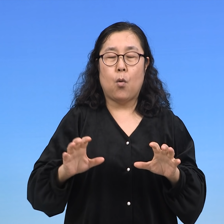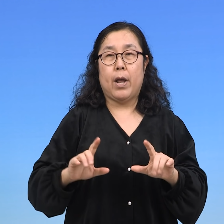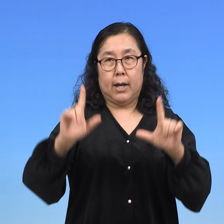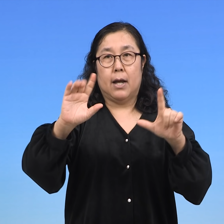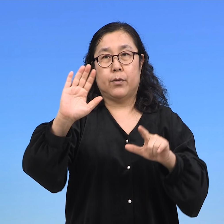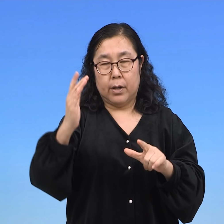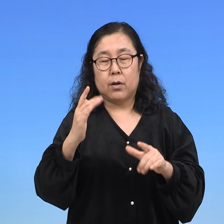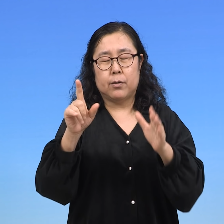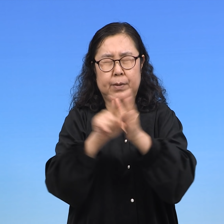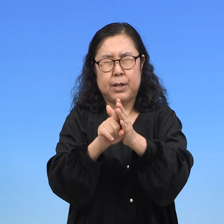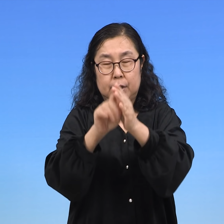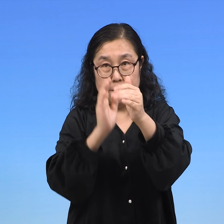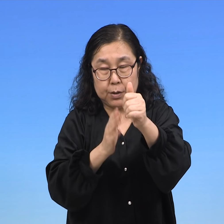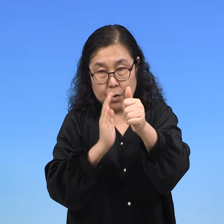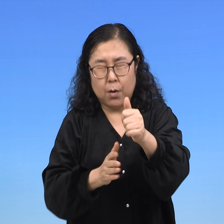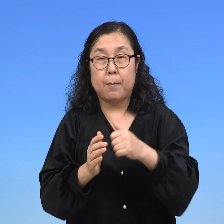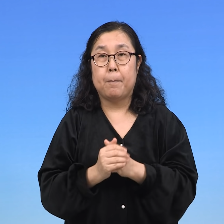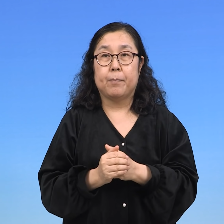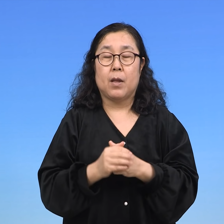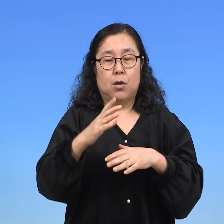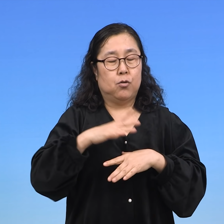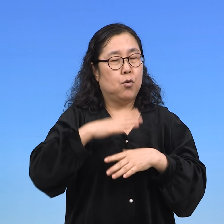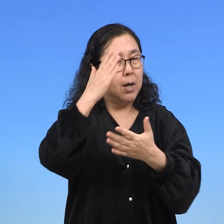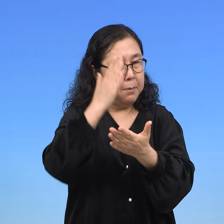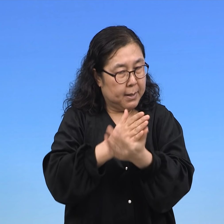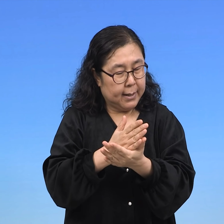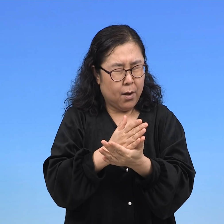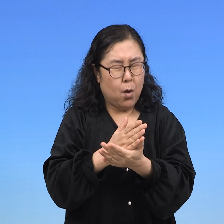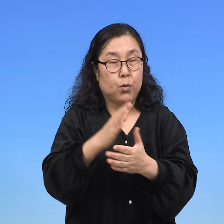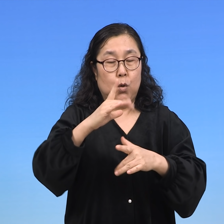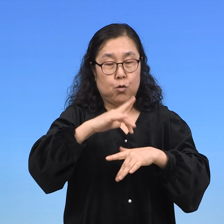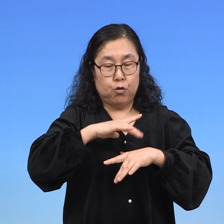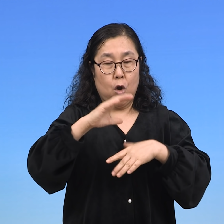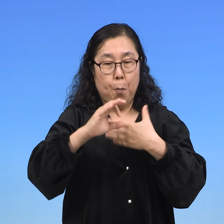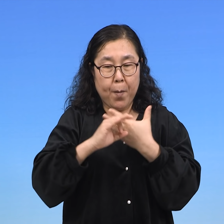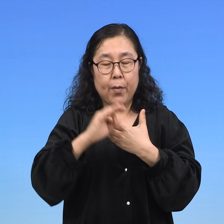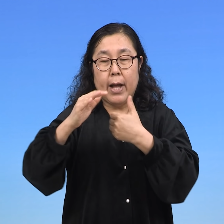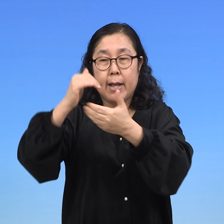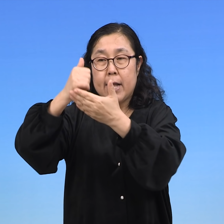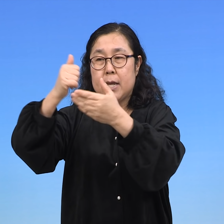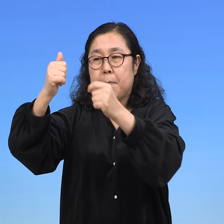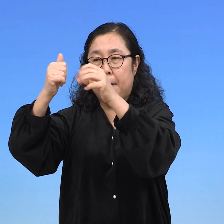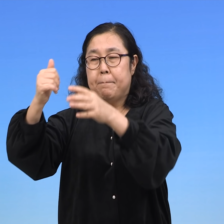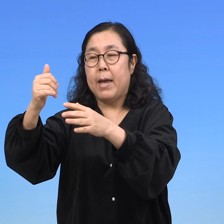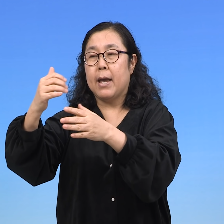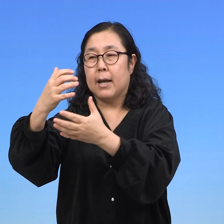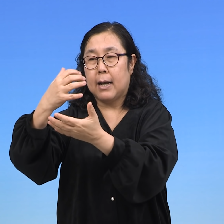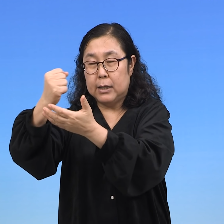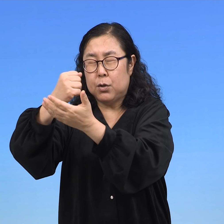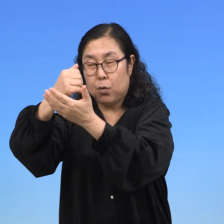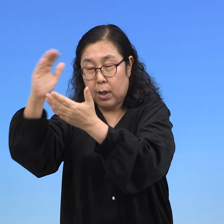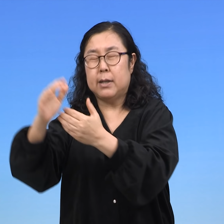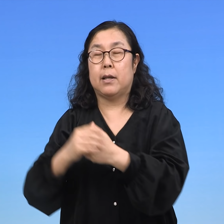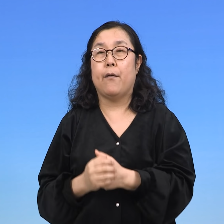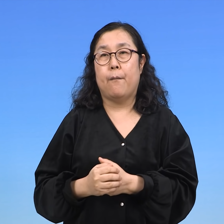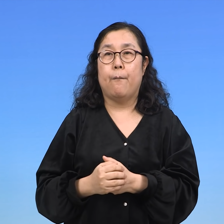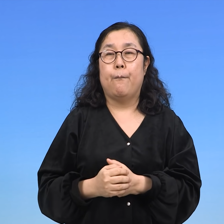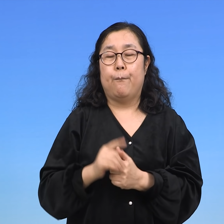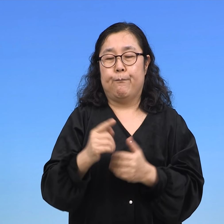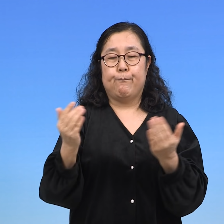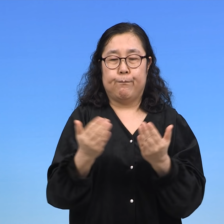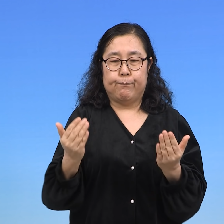두려워하지 마세요. 그리고 두려우시면 하나님께 가지고 가세요. 그 문제를 가지고 아버지, 이 일이 착한